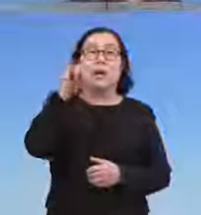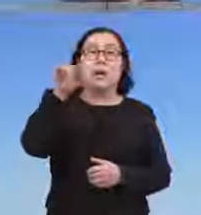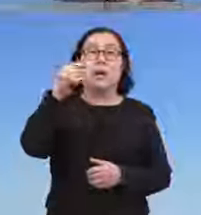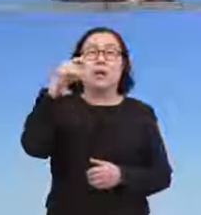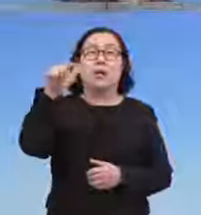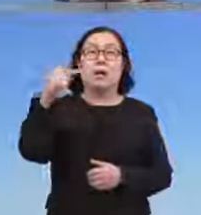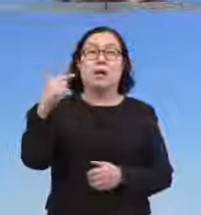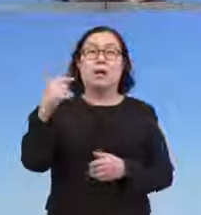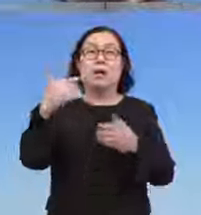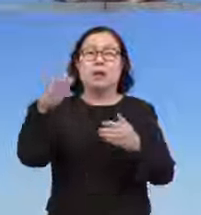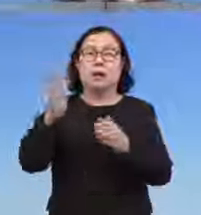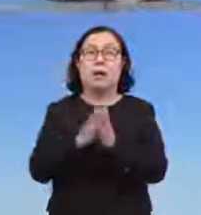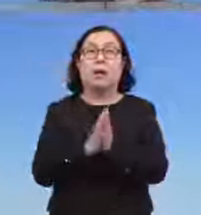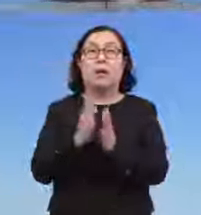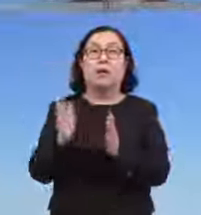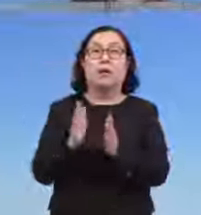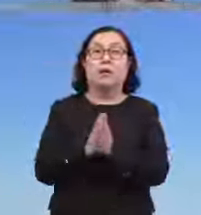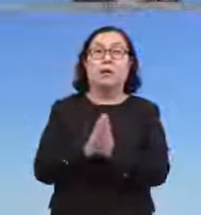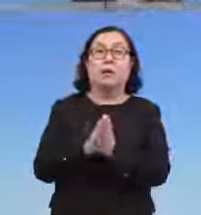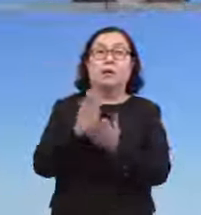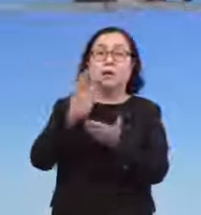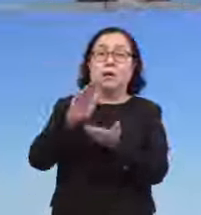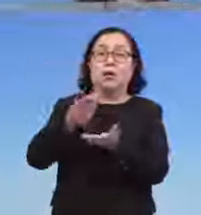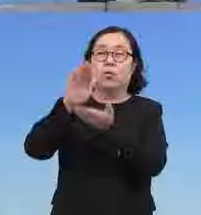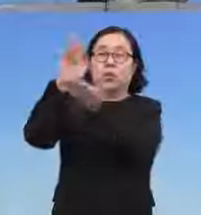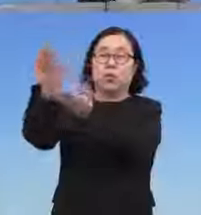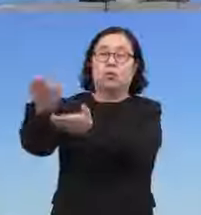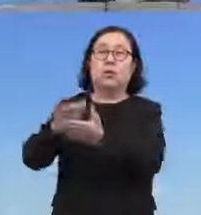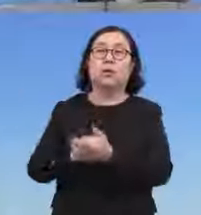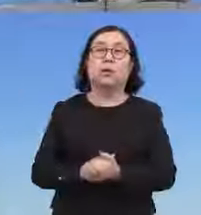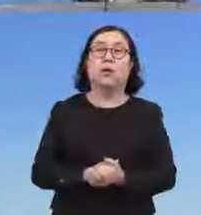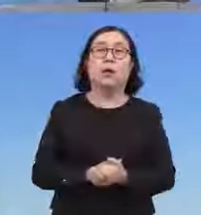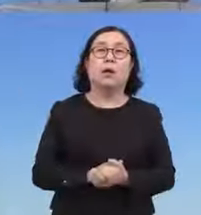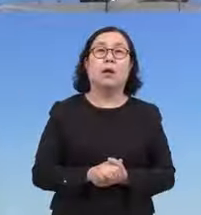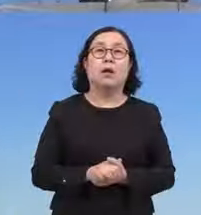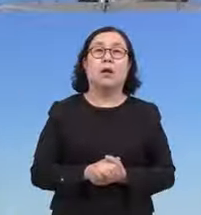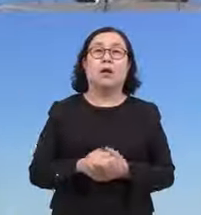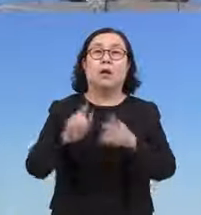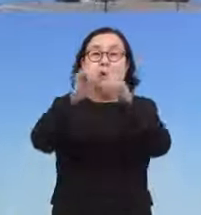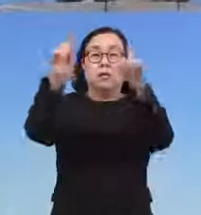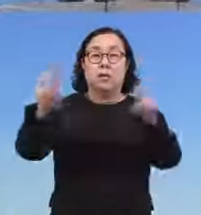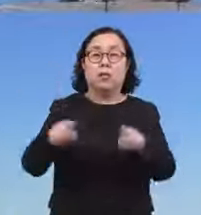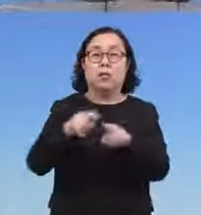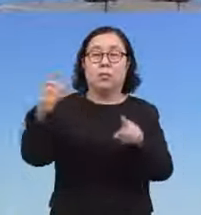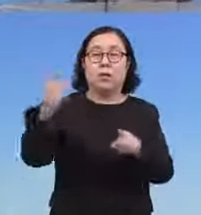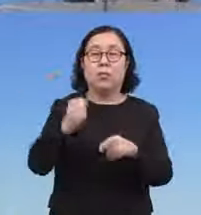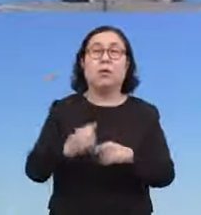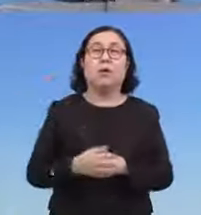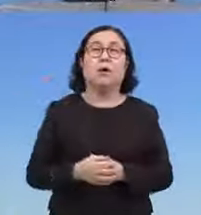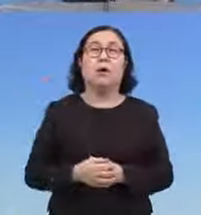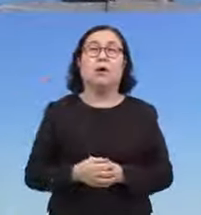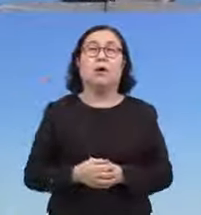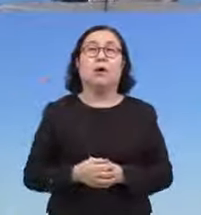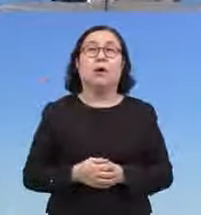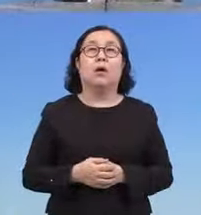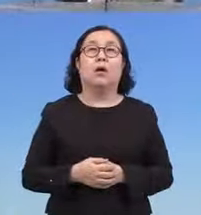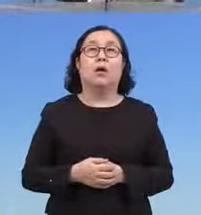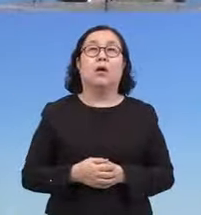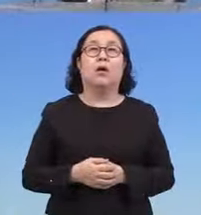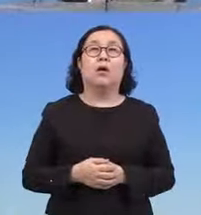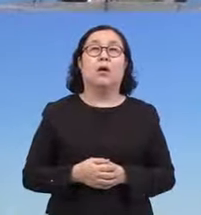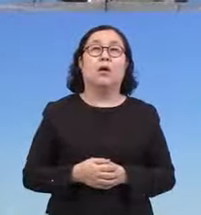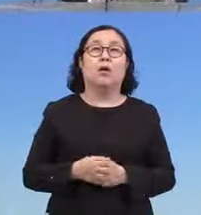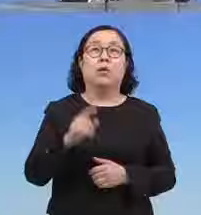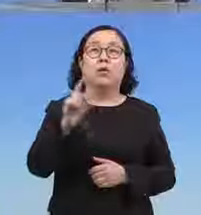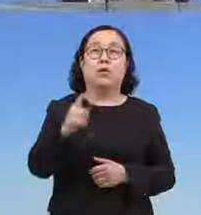미국 대사관에 가가지고 시민권 반납 서류를 제출하니까 그 여자분이에요. 잊혀지지가 않아요. 그 서류를 받으면서 딱 한마디